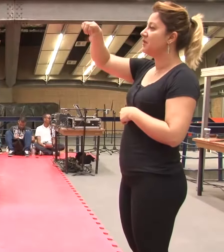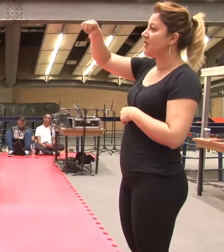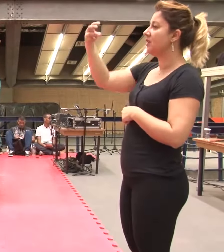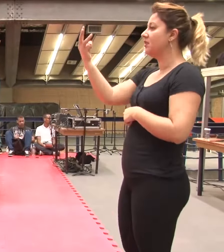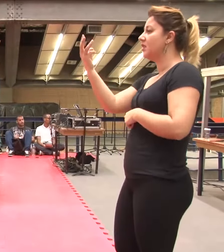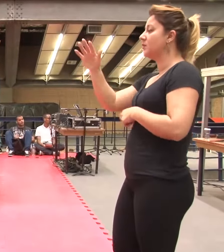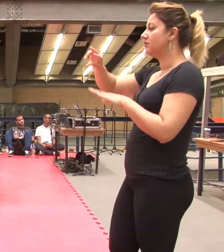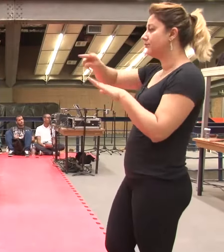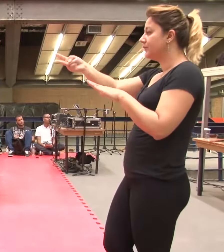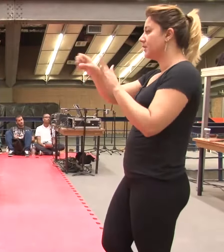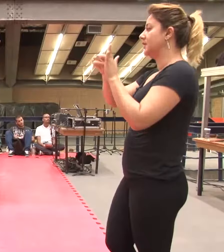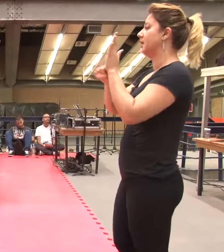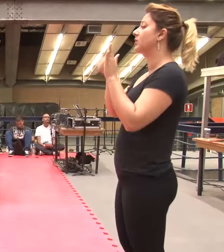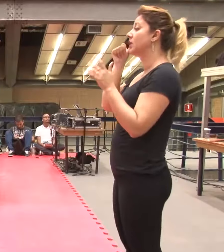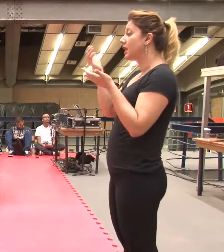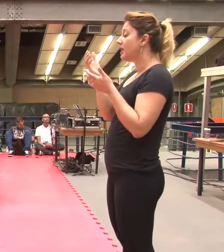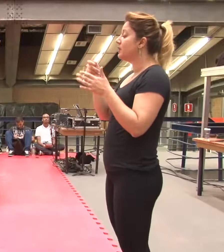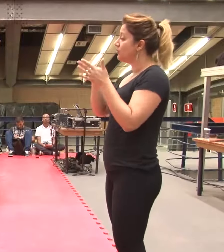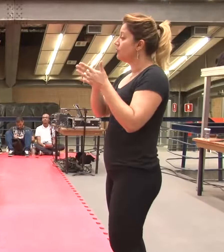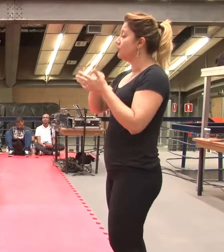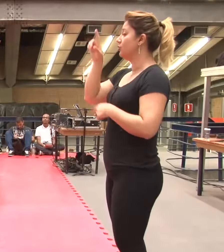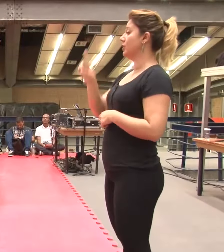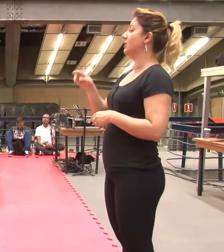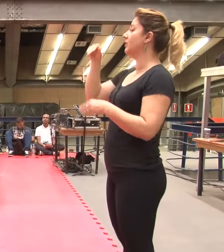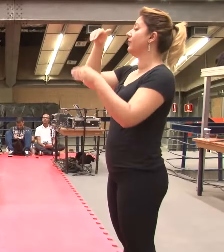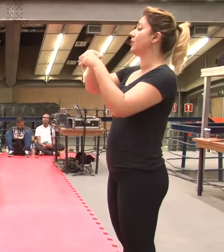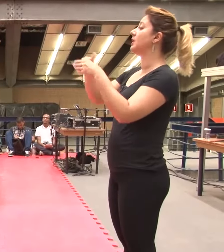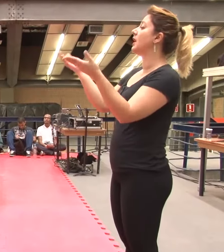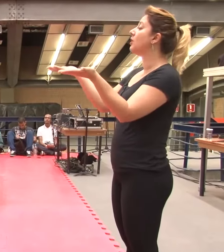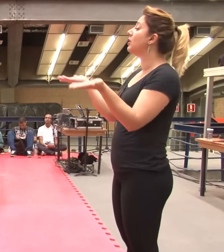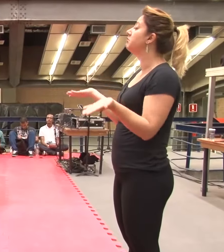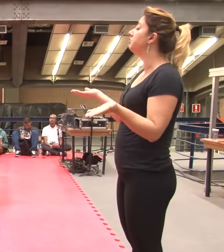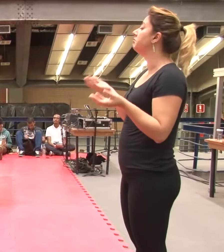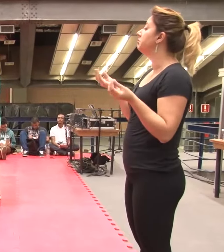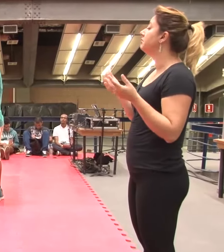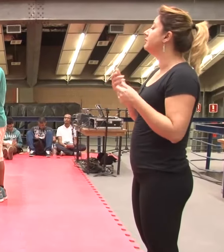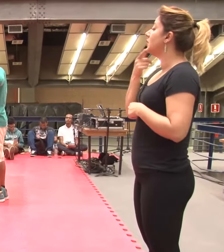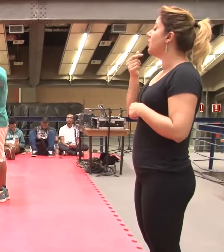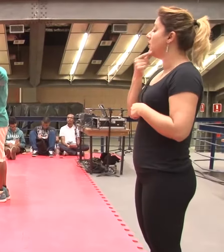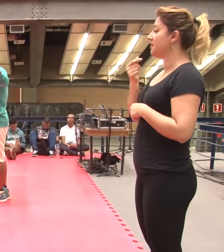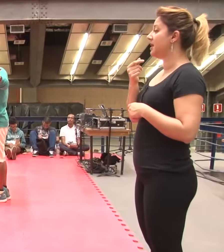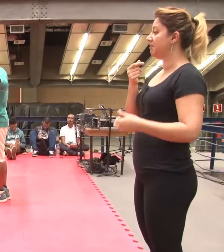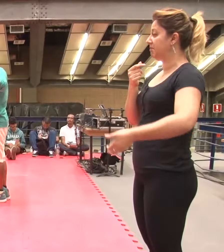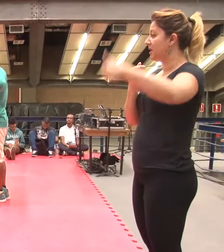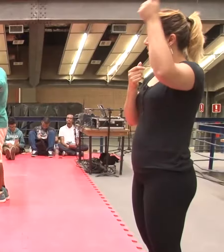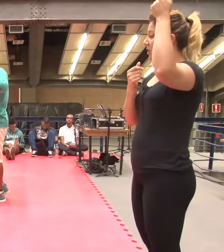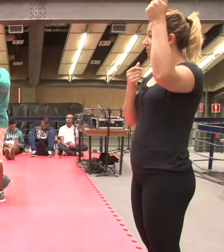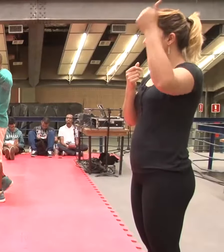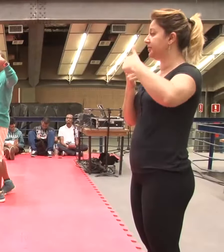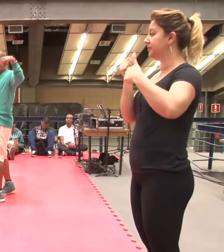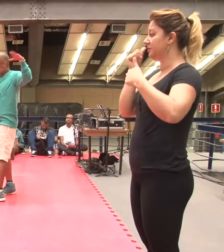1793, eu acho. A gente quer votar. Aí, ó, como é que fica agora? Os homens são melhores do que as